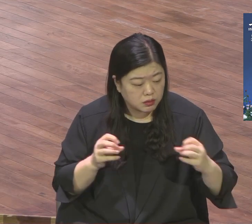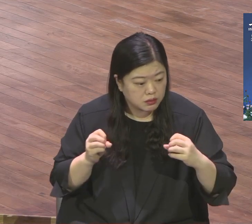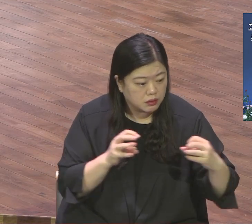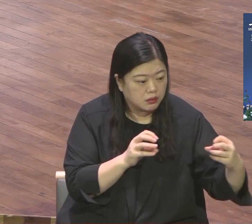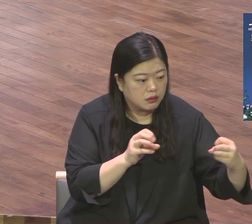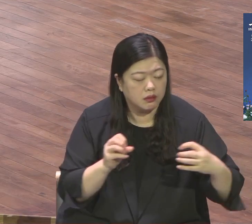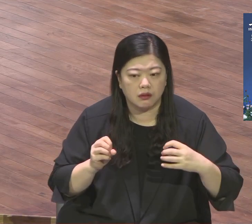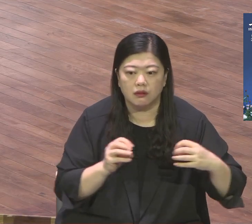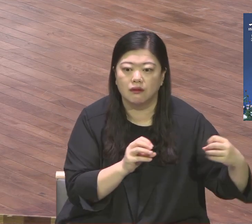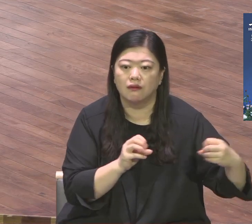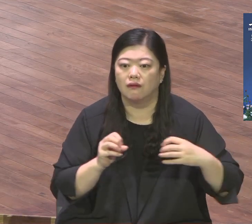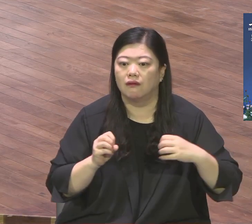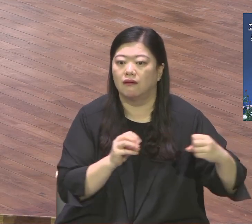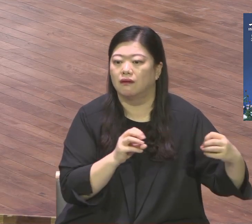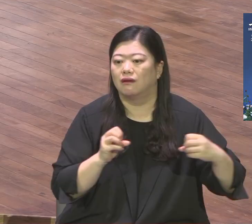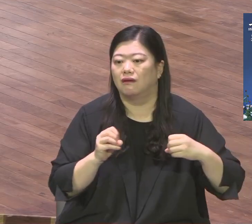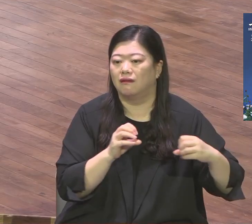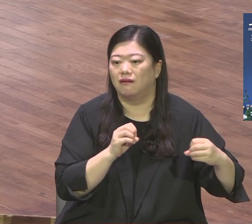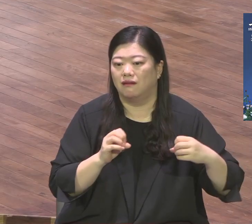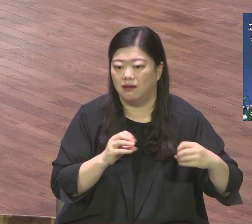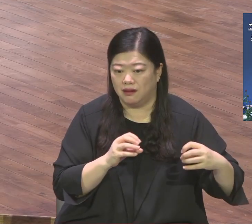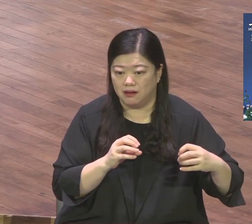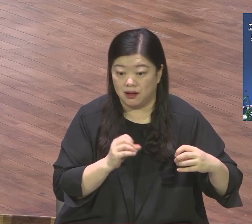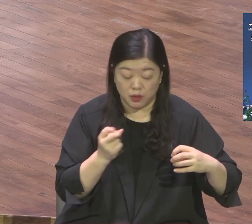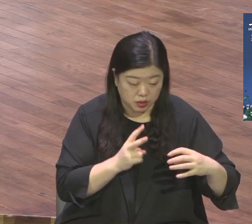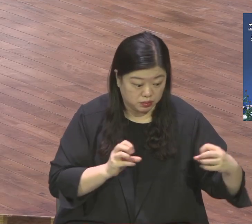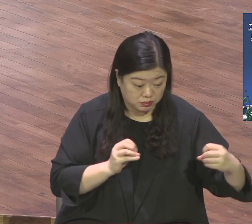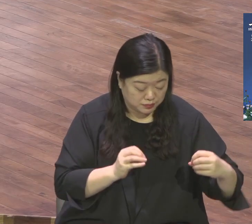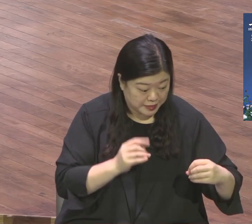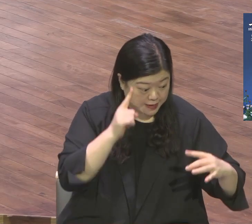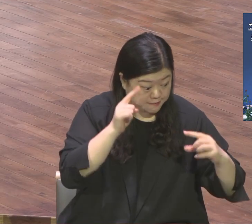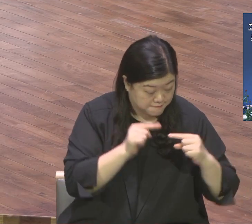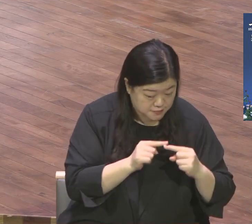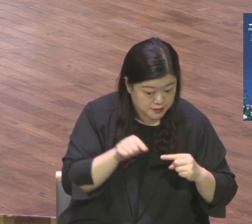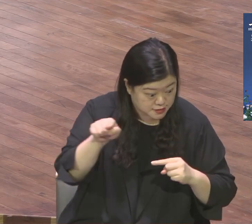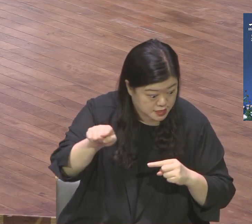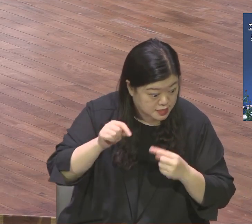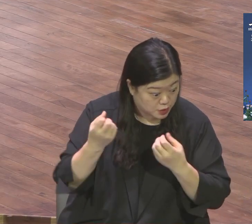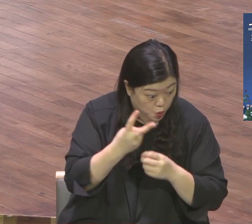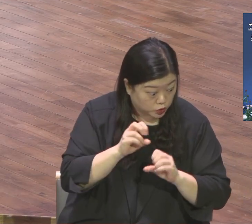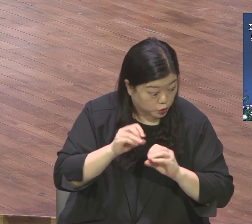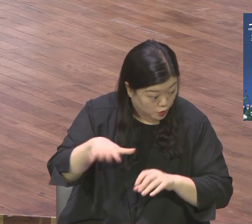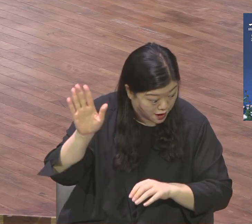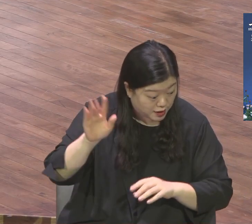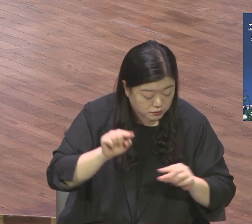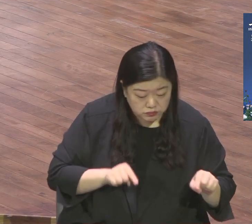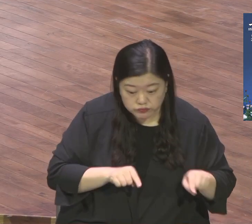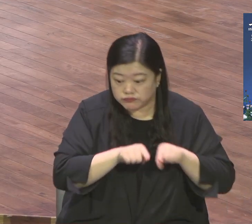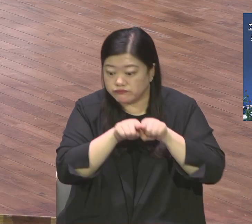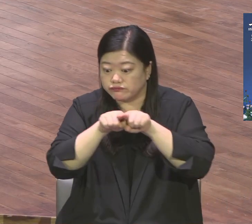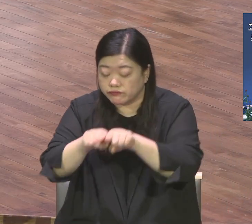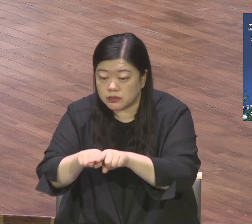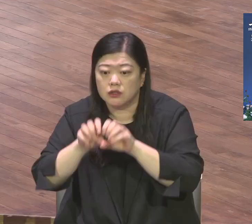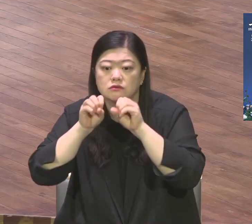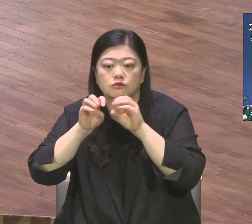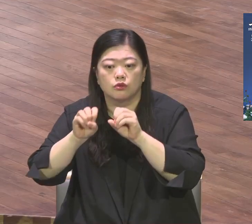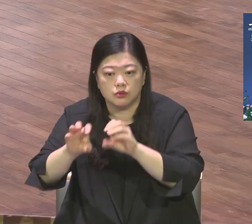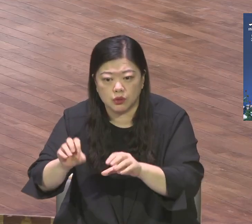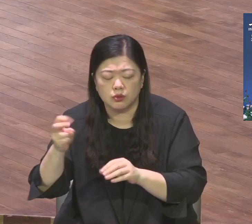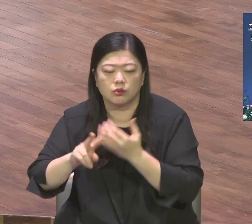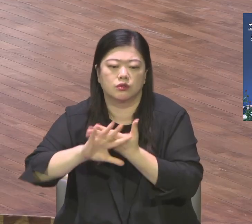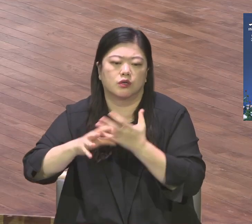가서 전하는 것을 전도와 선교라. 전도와 선교라. 불신자들. 우리는 우리 그